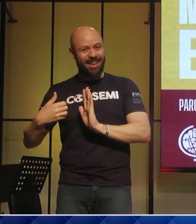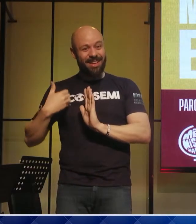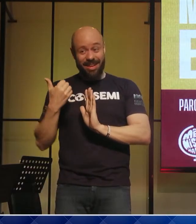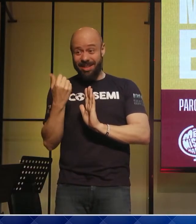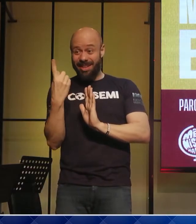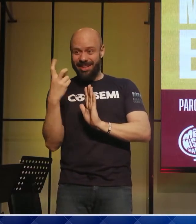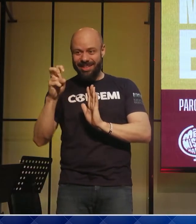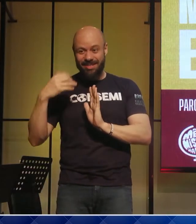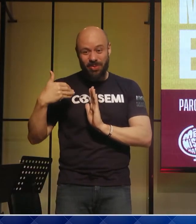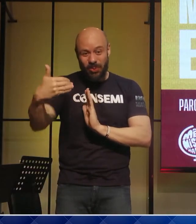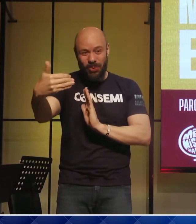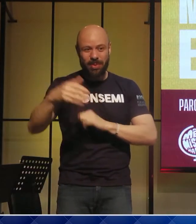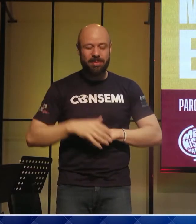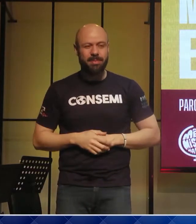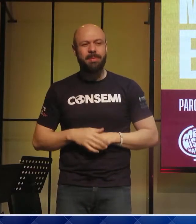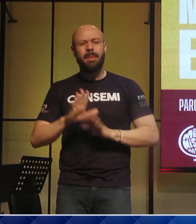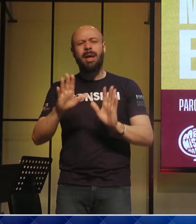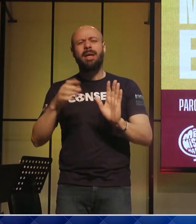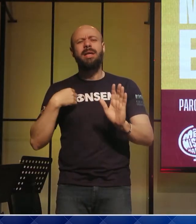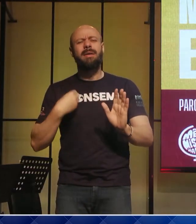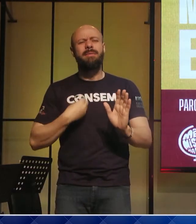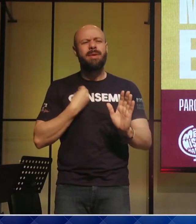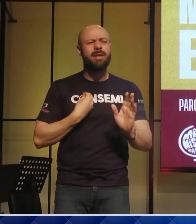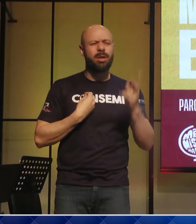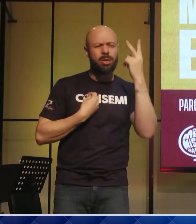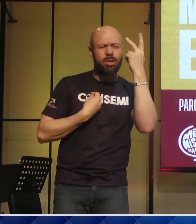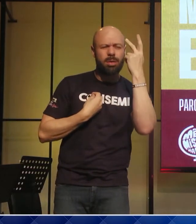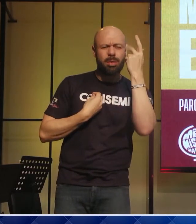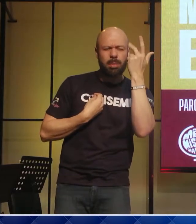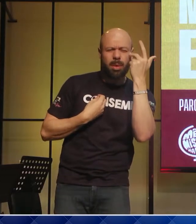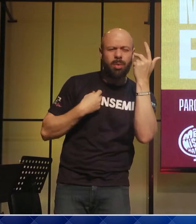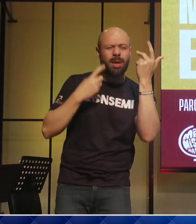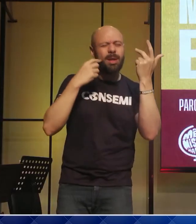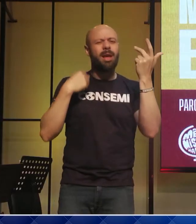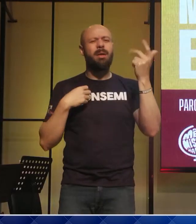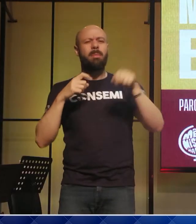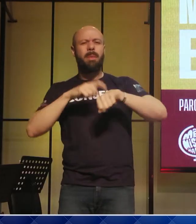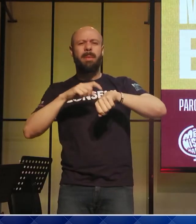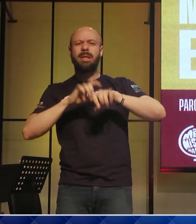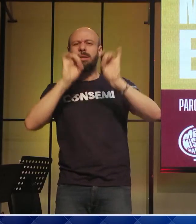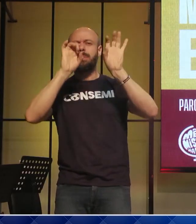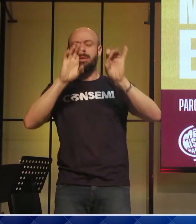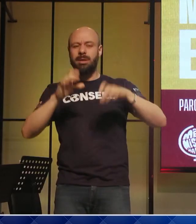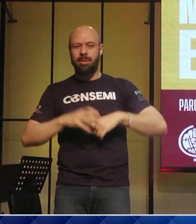ainda. Quando Jesus está dizendo, é chegada a hora, Ele está dizendo, eu vou morrer.